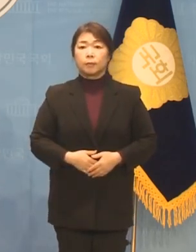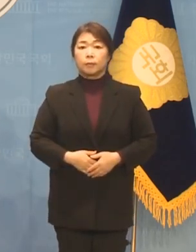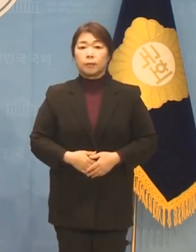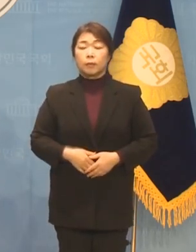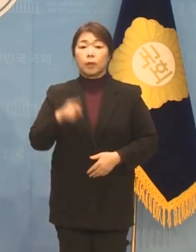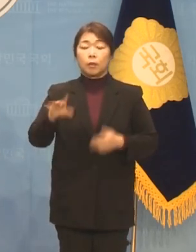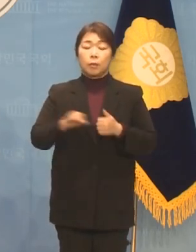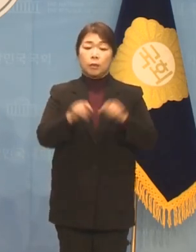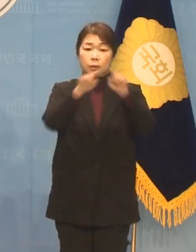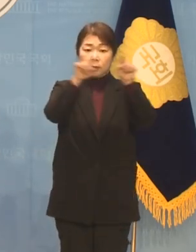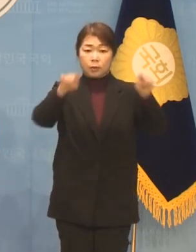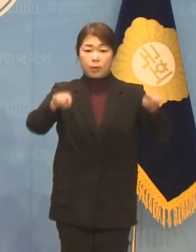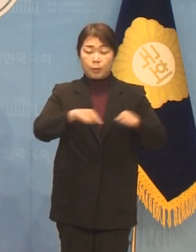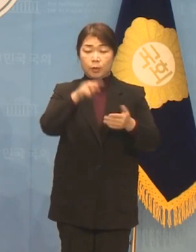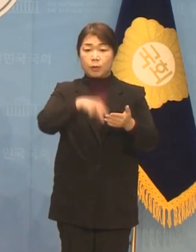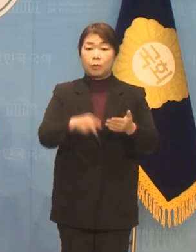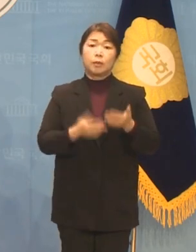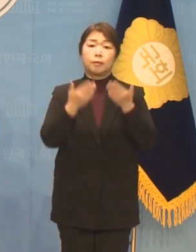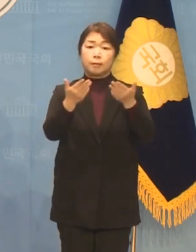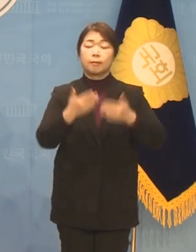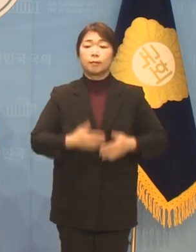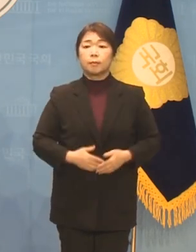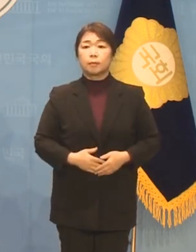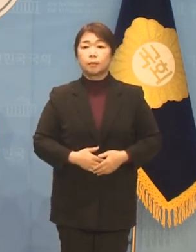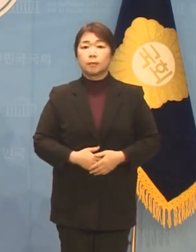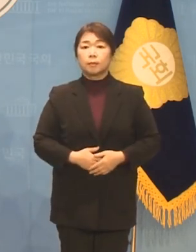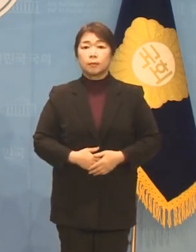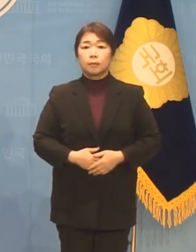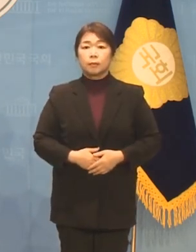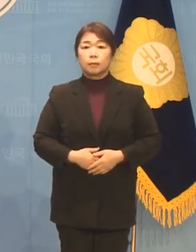그러면 기자회견문을 읽도록 하겠습니다.